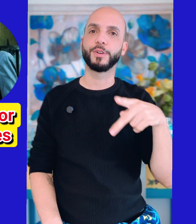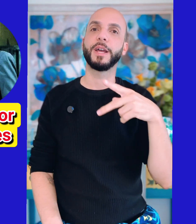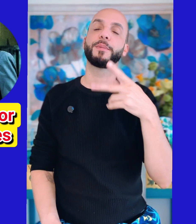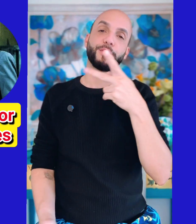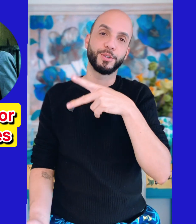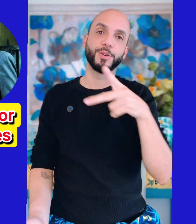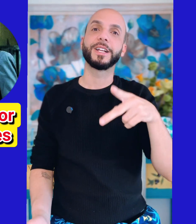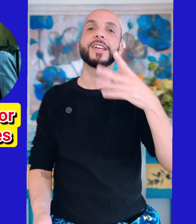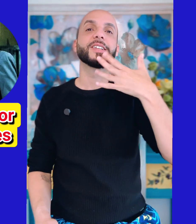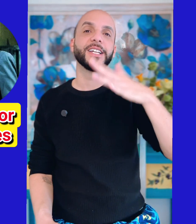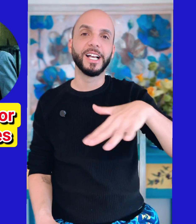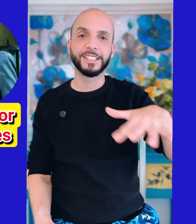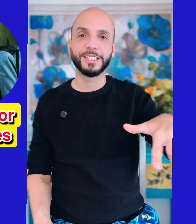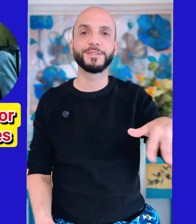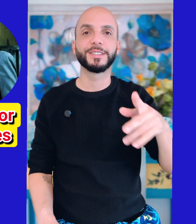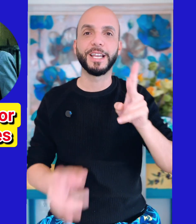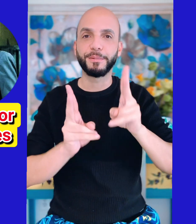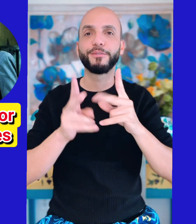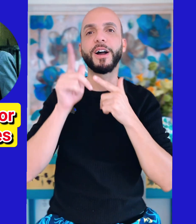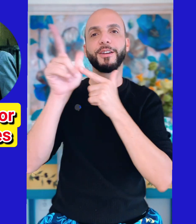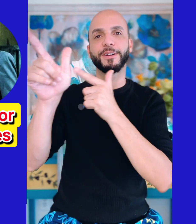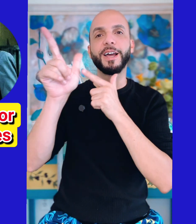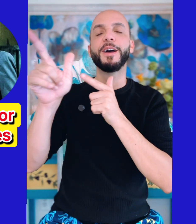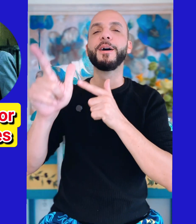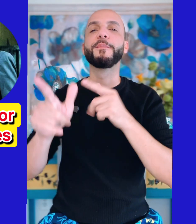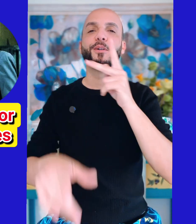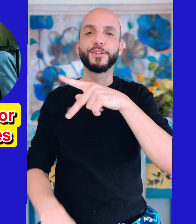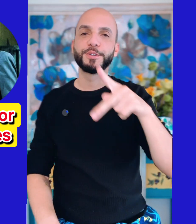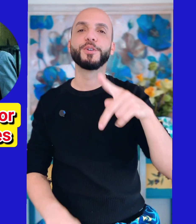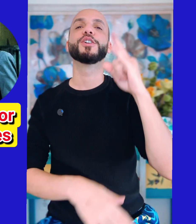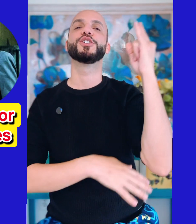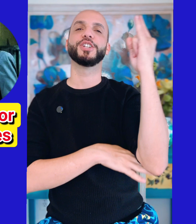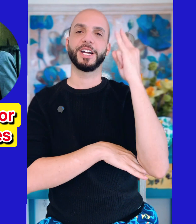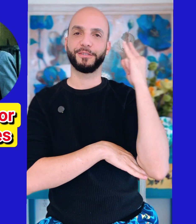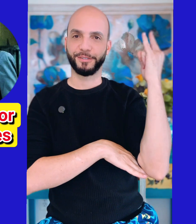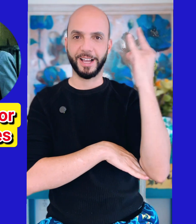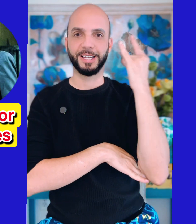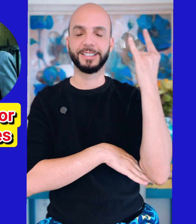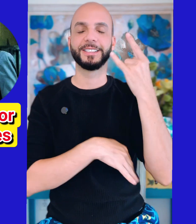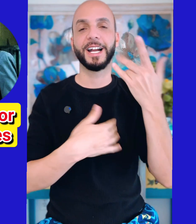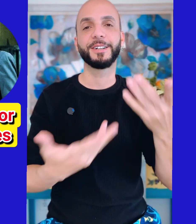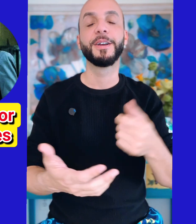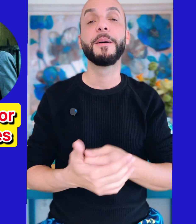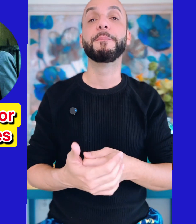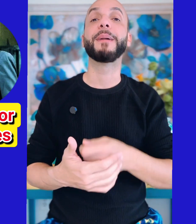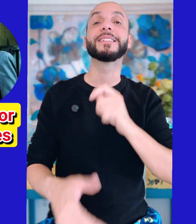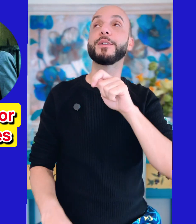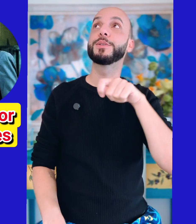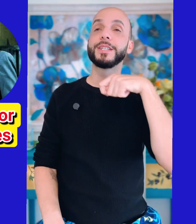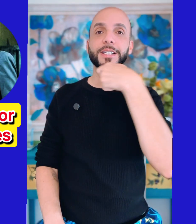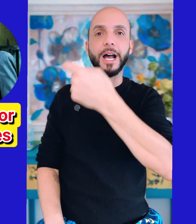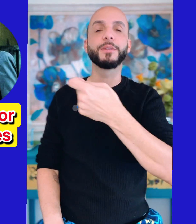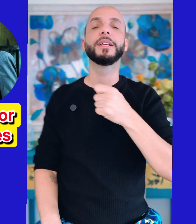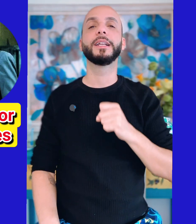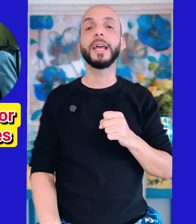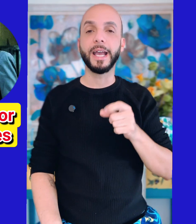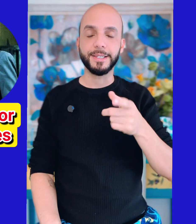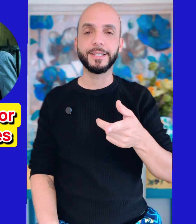né? Professor, né? As crianças sempre falam, né? Professor Girafales, certo? Mas aí o sinal dele é assim,